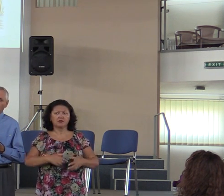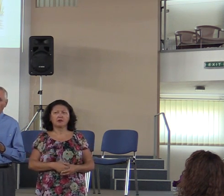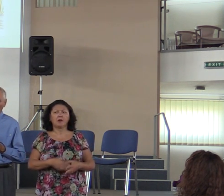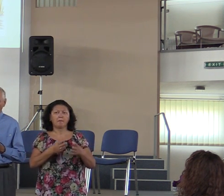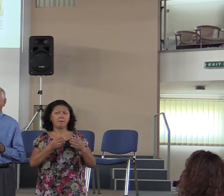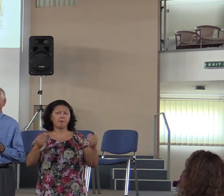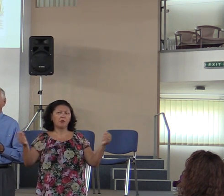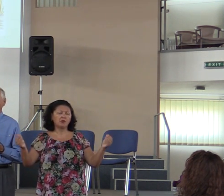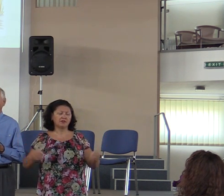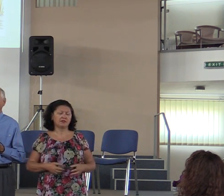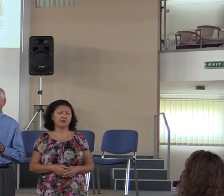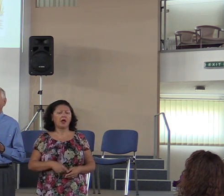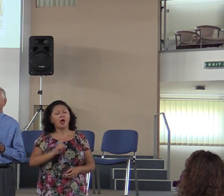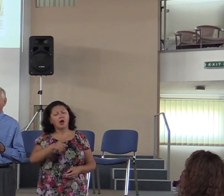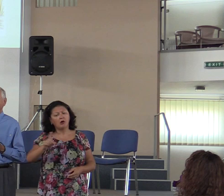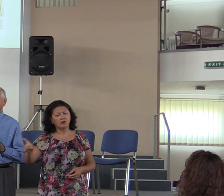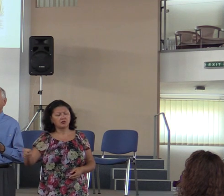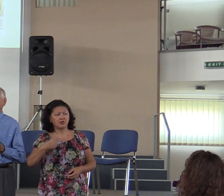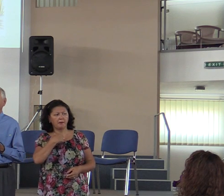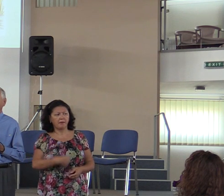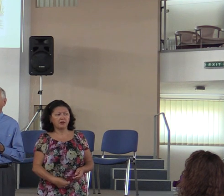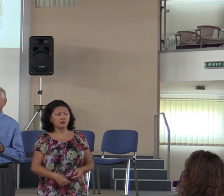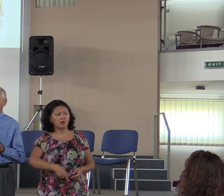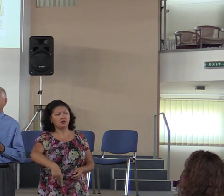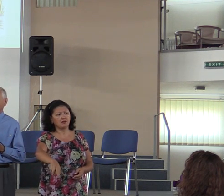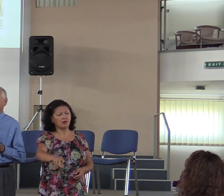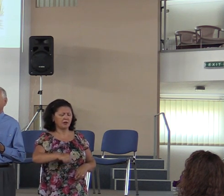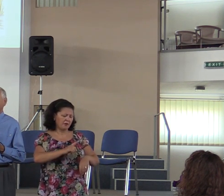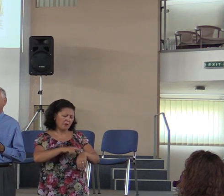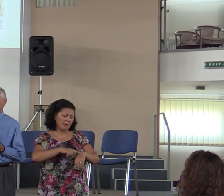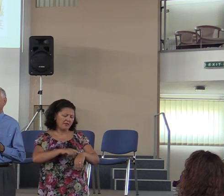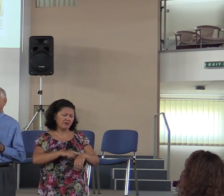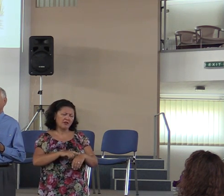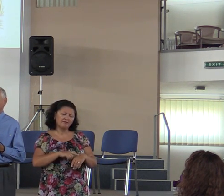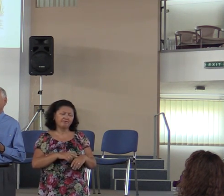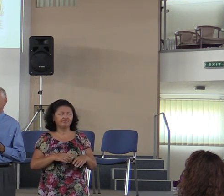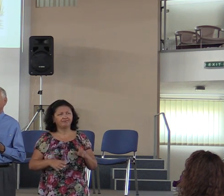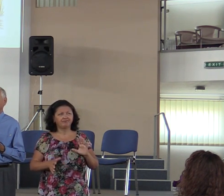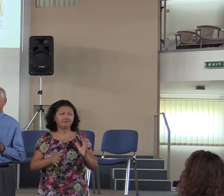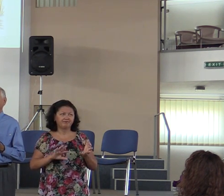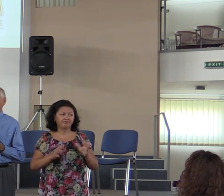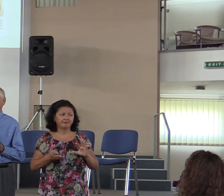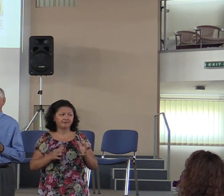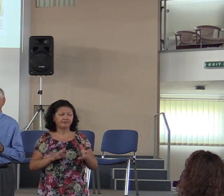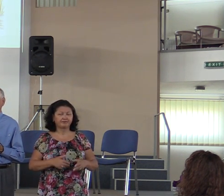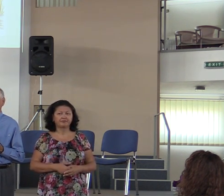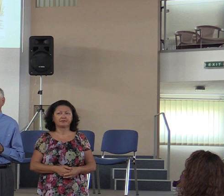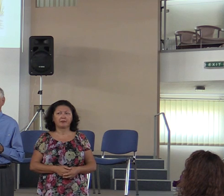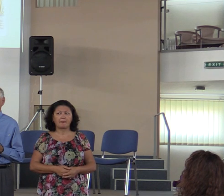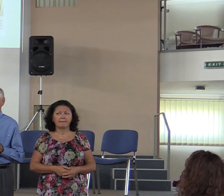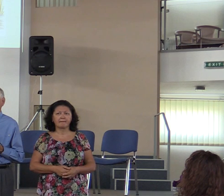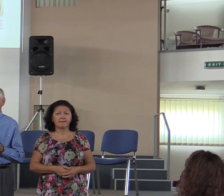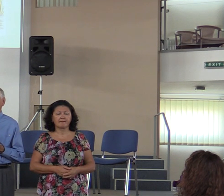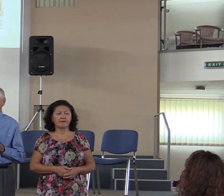putea spune, orice persoană trece prin momente dificile. But the distinguishing mark, dar